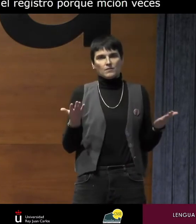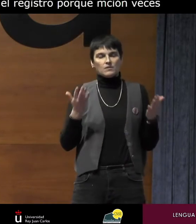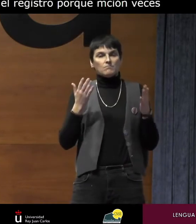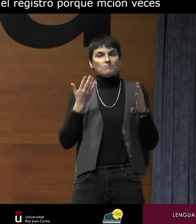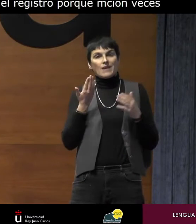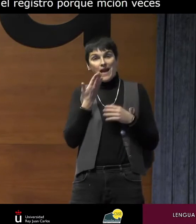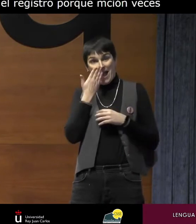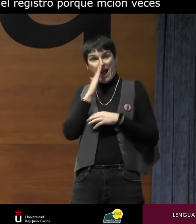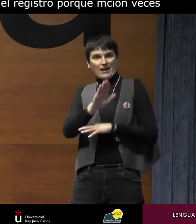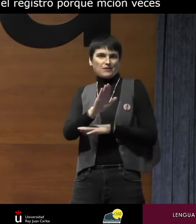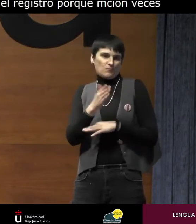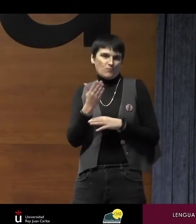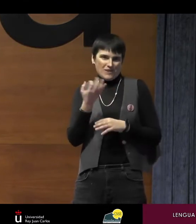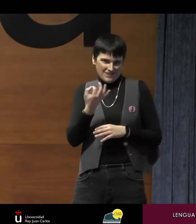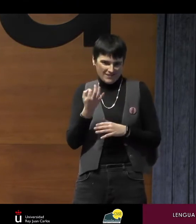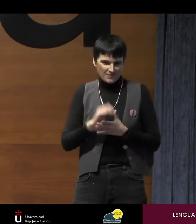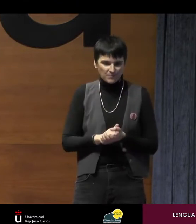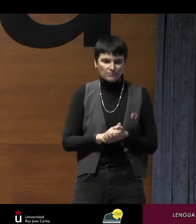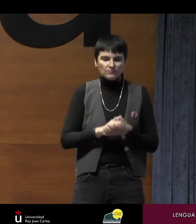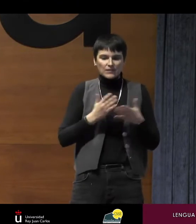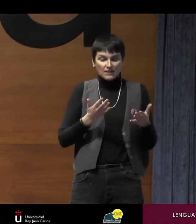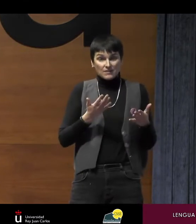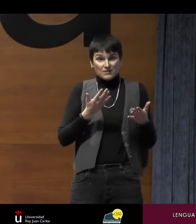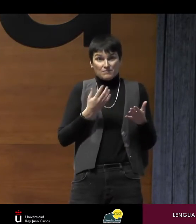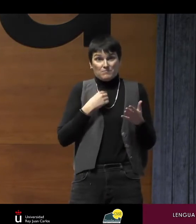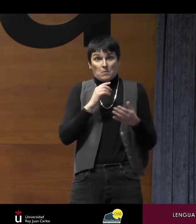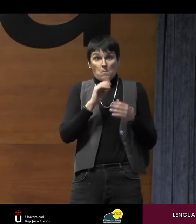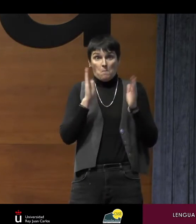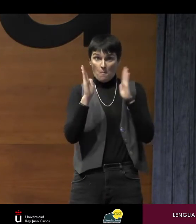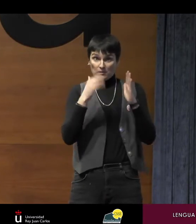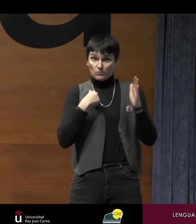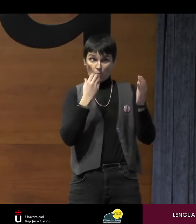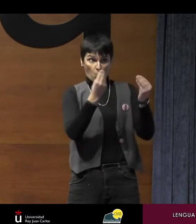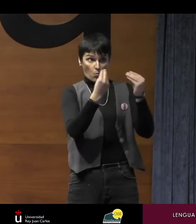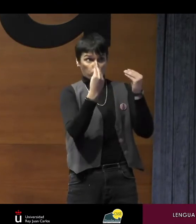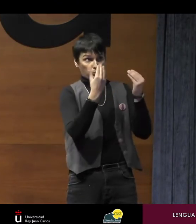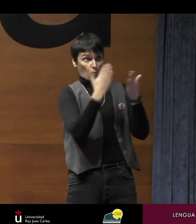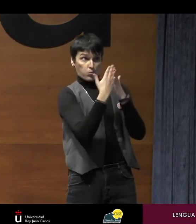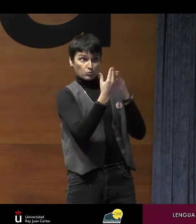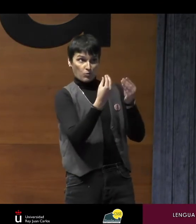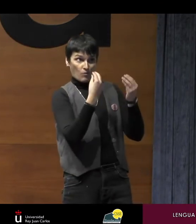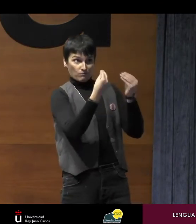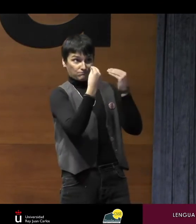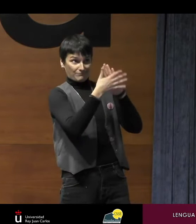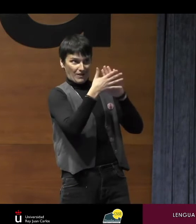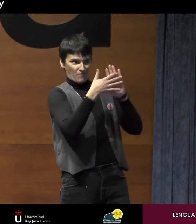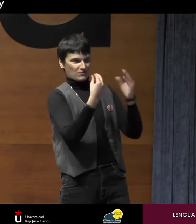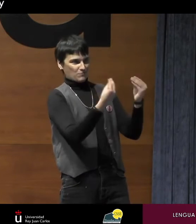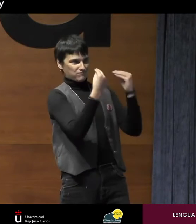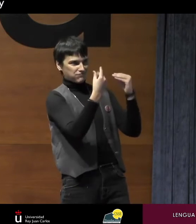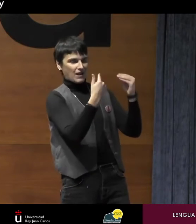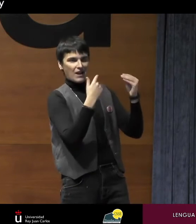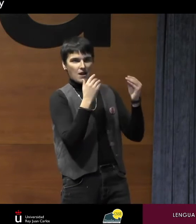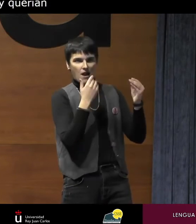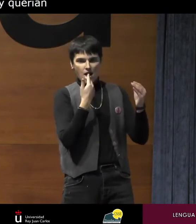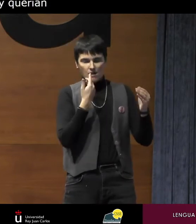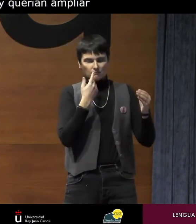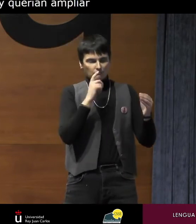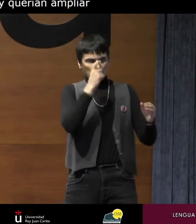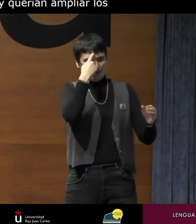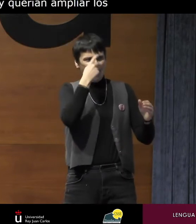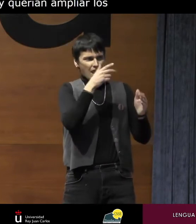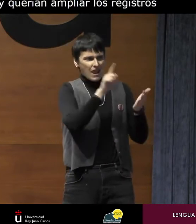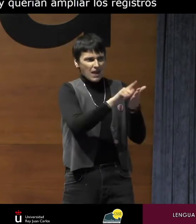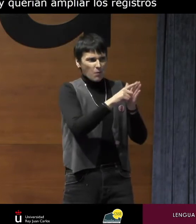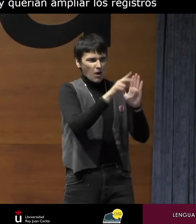serie de registros y de usos. En cuanto a las actitudes, en ese momento de estar